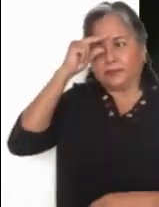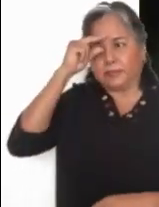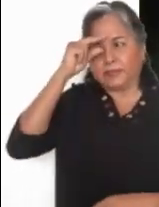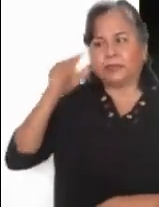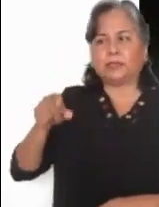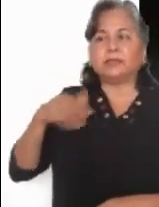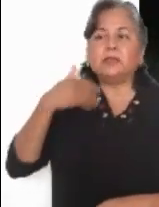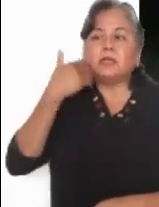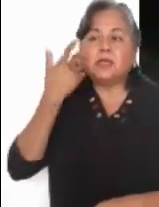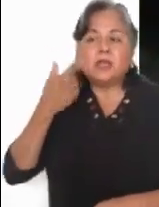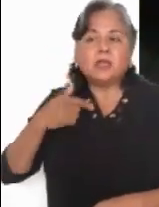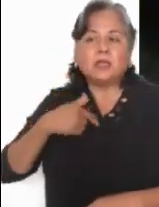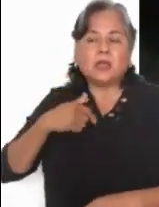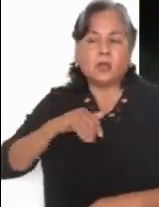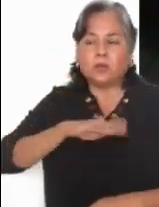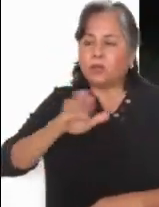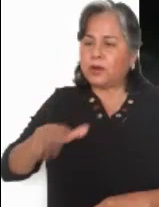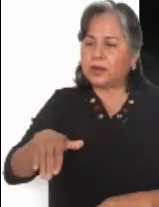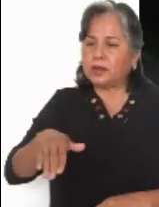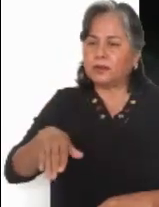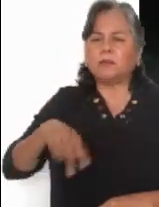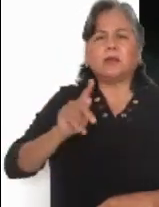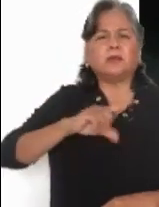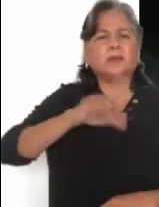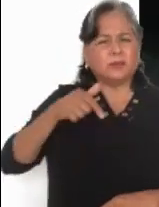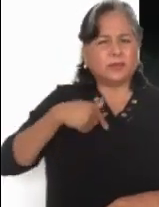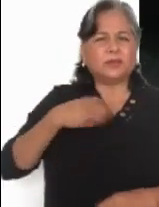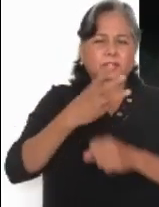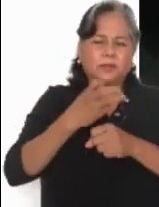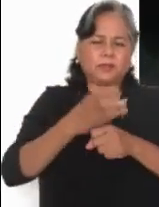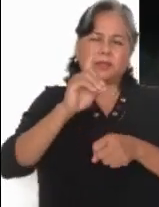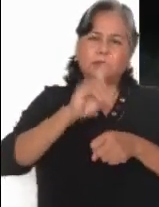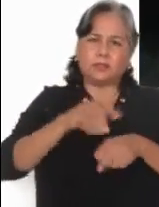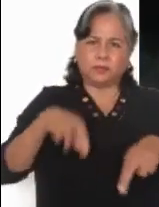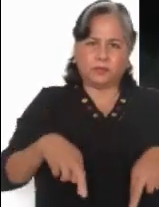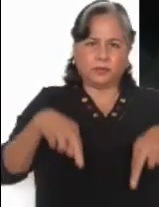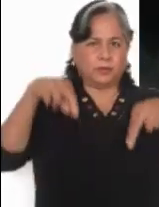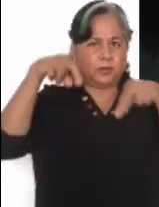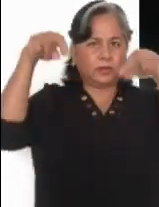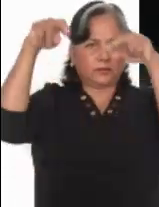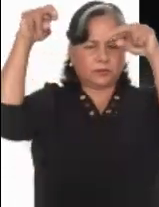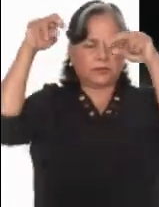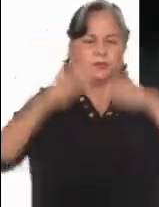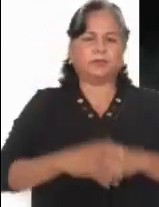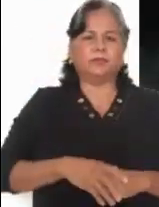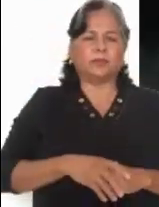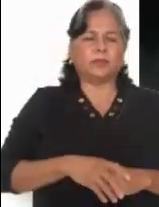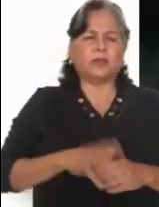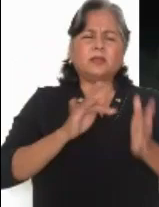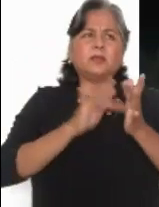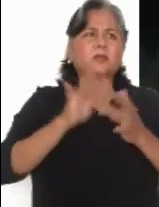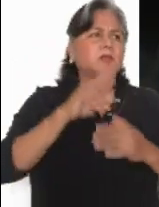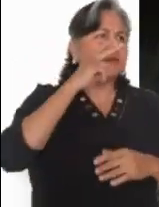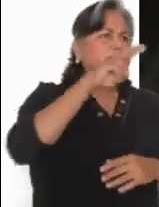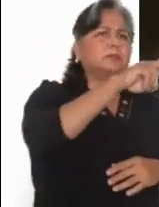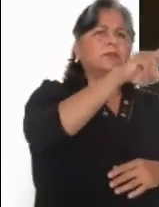los escribas, que sea entregado a la muerte y que resucite al tercer día. Luego, dirigiéndose a la